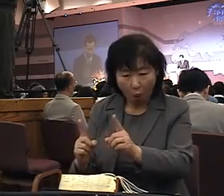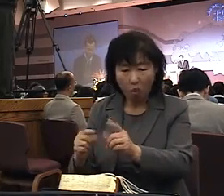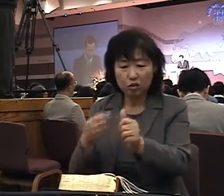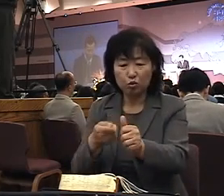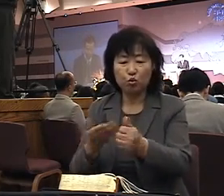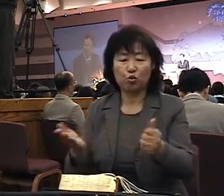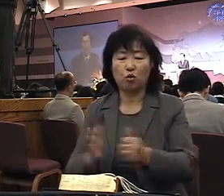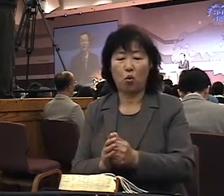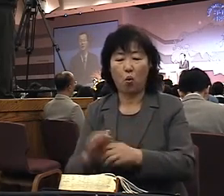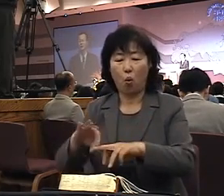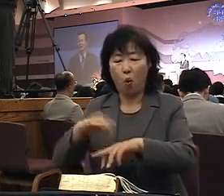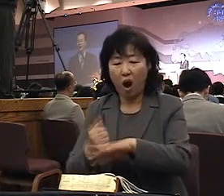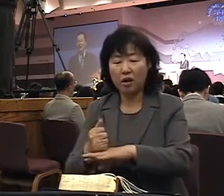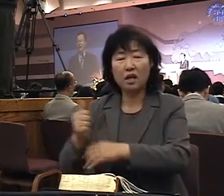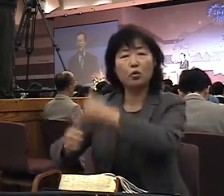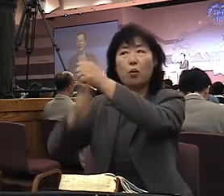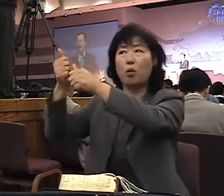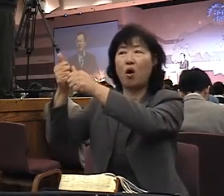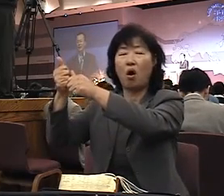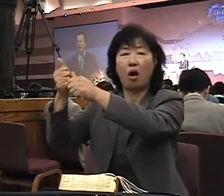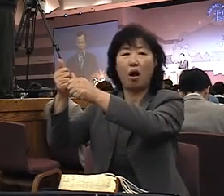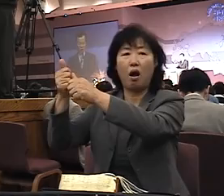왕의 족보에 허락하신 그 은혜가